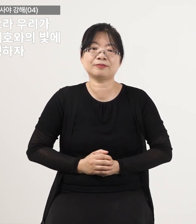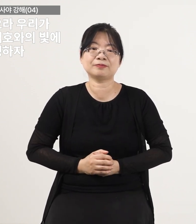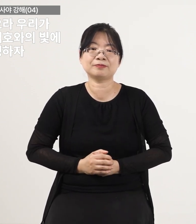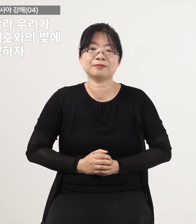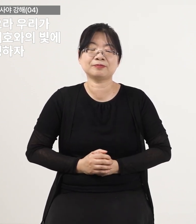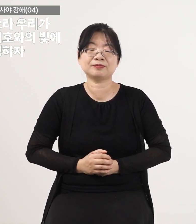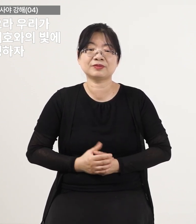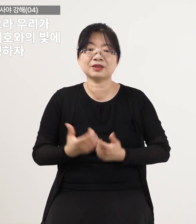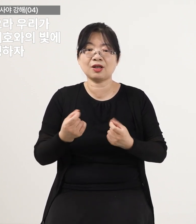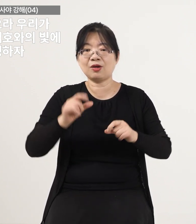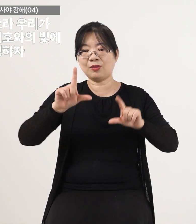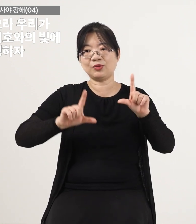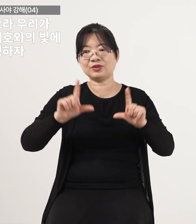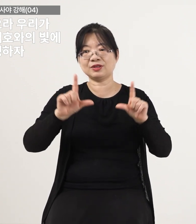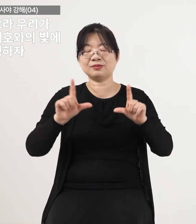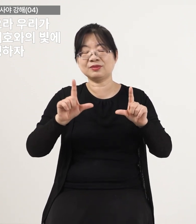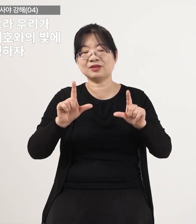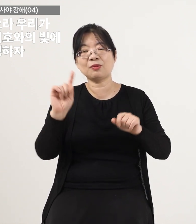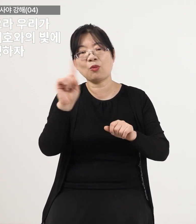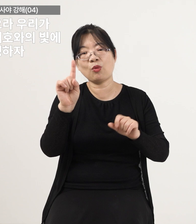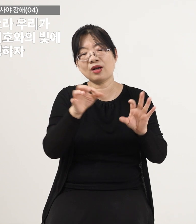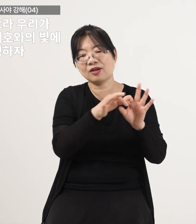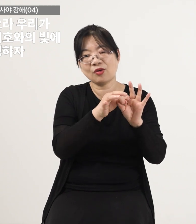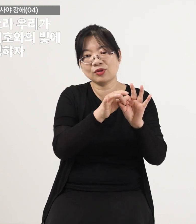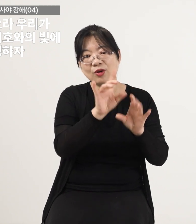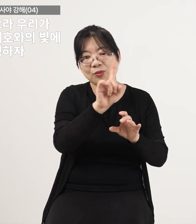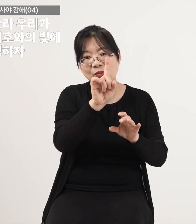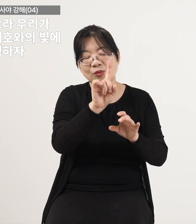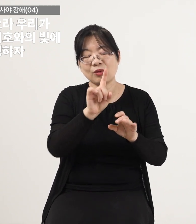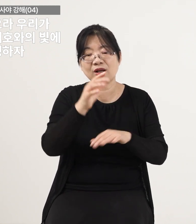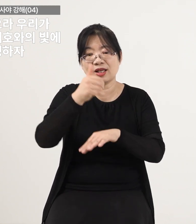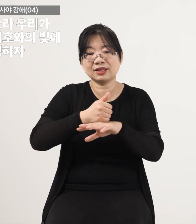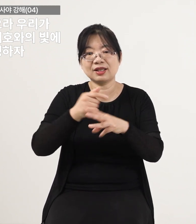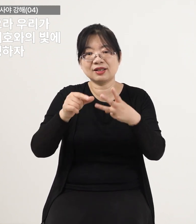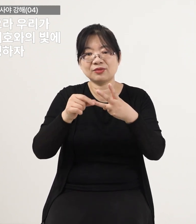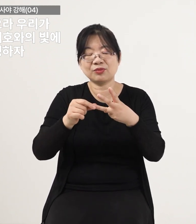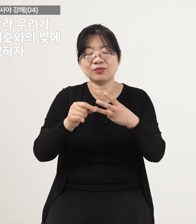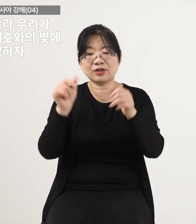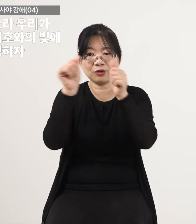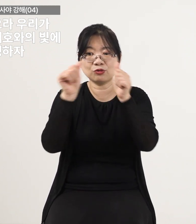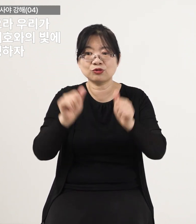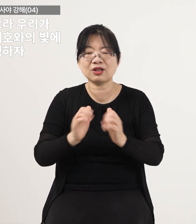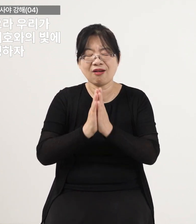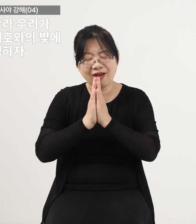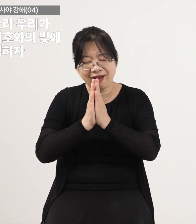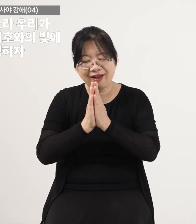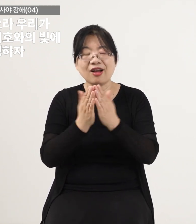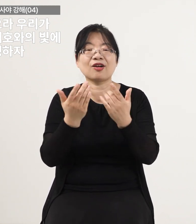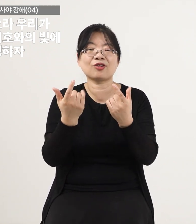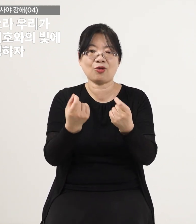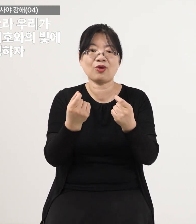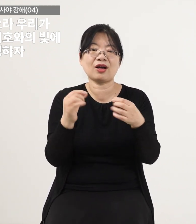근데 이게 꼭 뭐와 맞물리는지 아세요? 마지막 세 번째로 우상 숭배와 맞물려요.